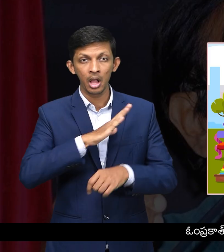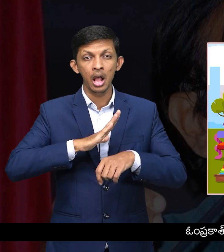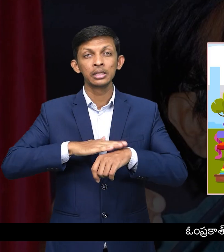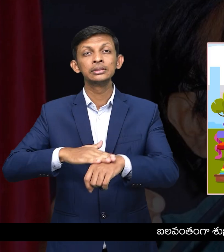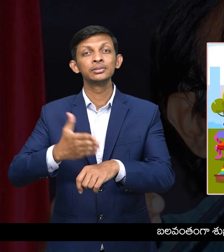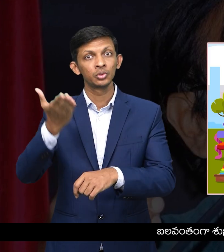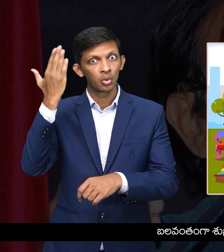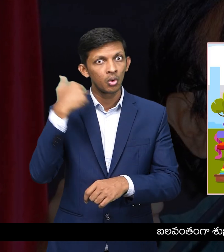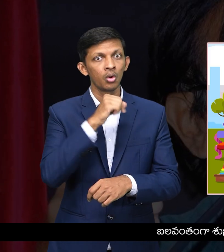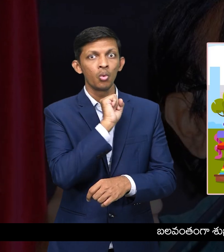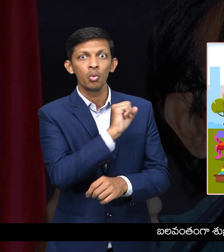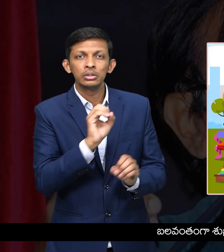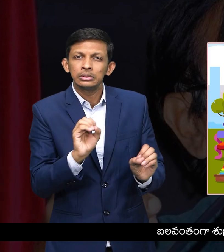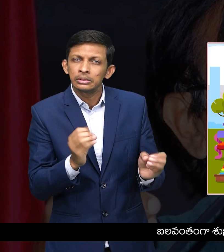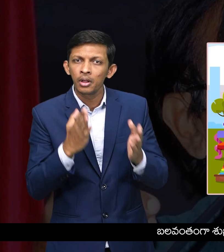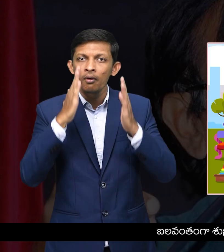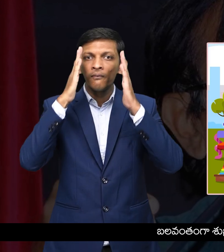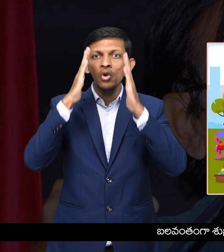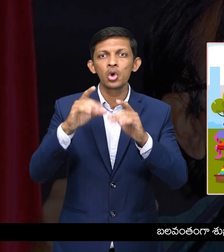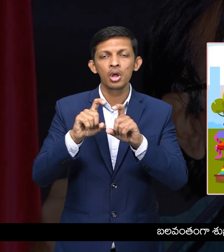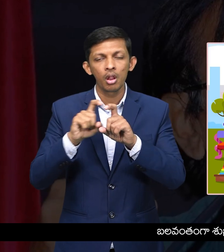కారణంగా బలవంతంగా శుభ్రపరిచిన అనుభవం తెలియచేస్తుంది.